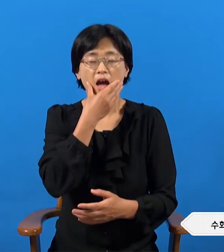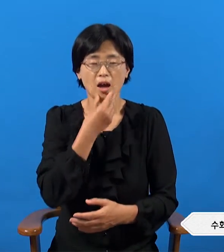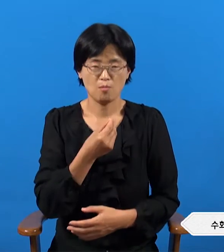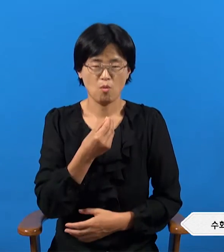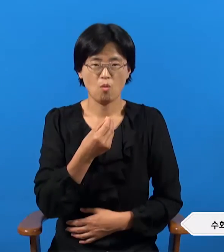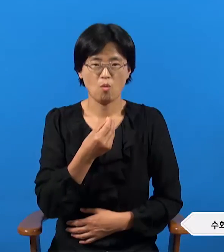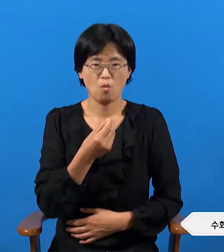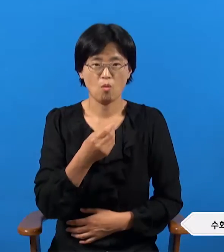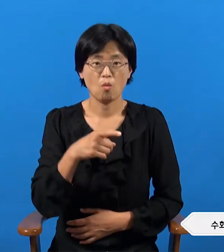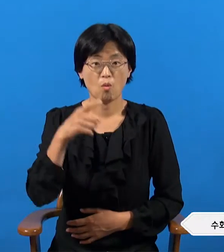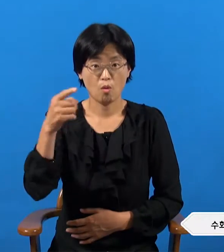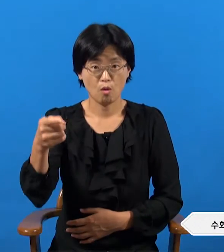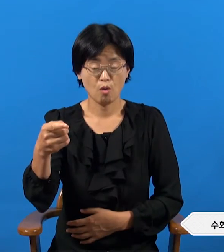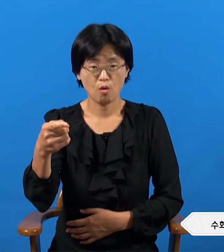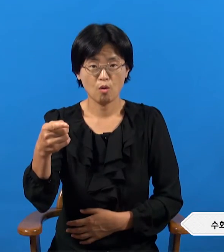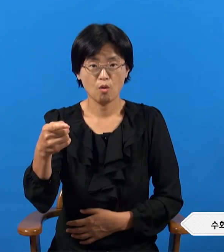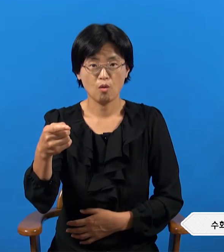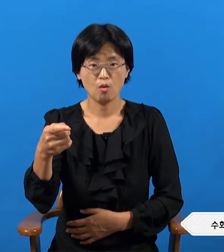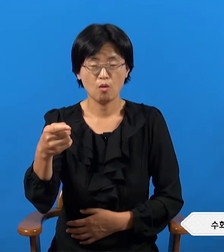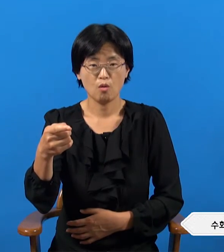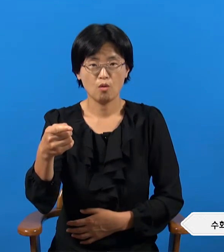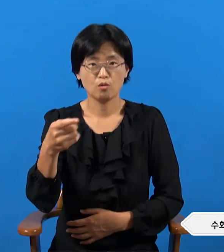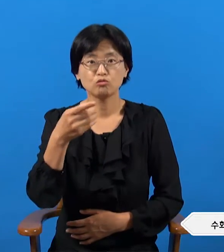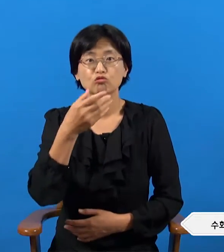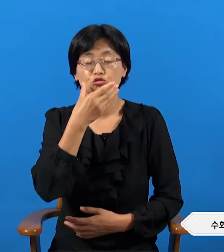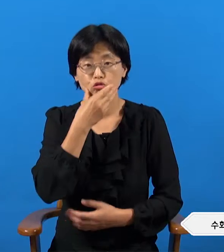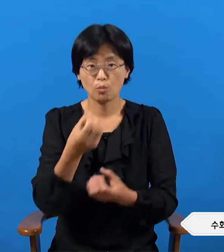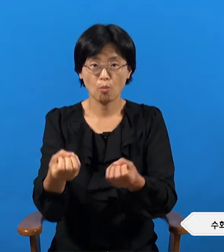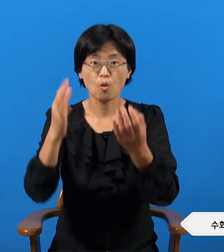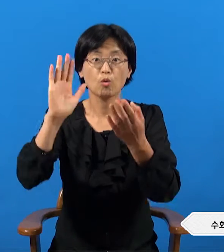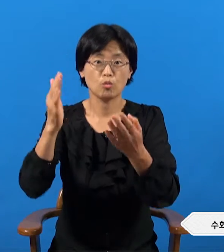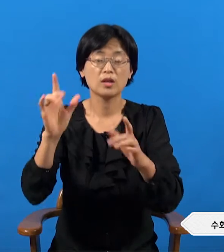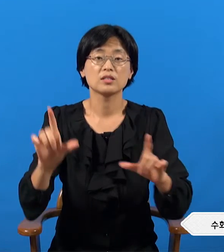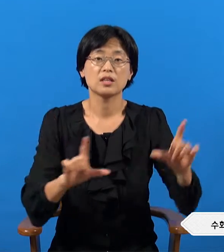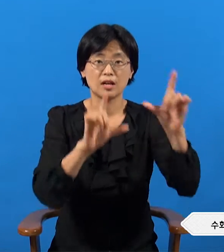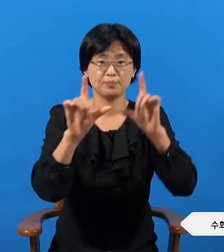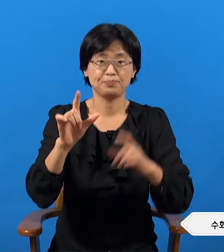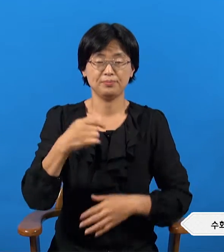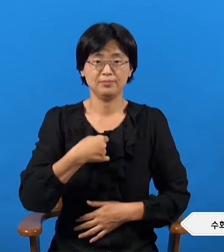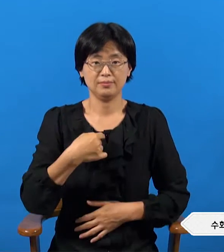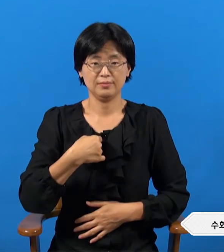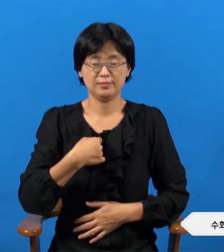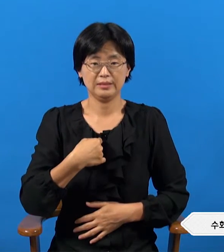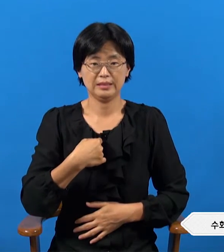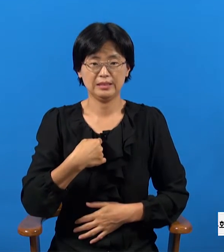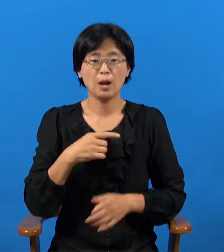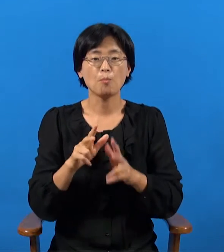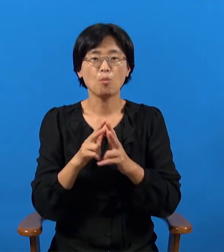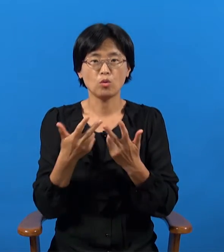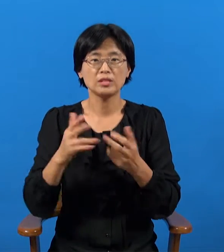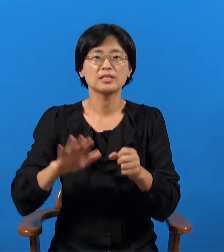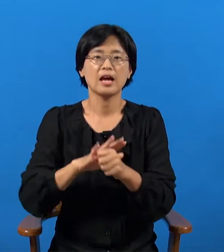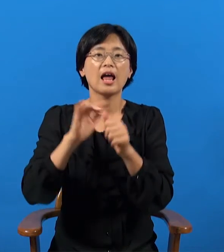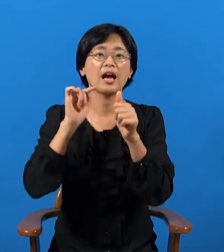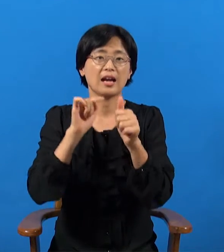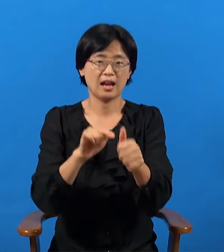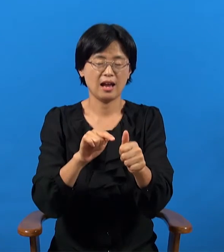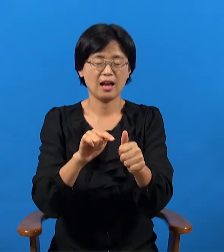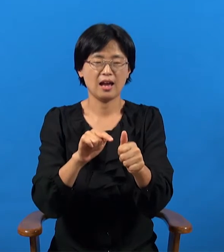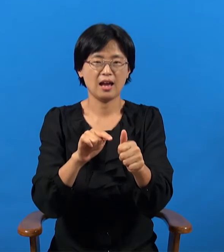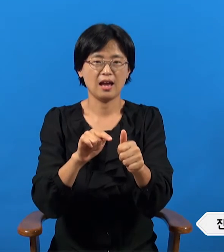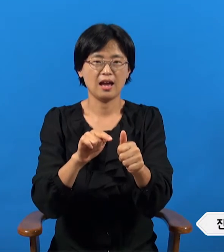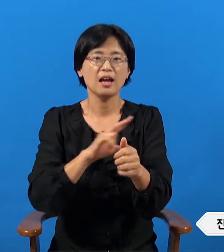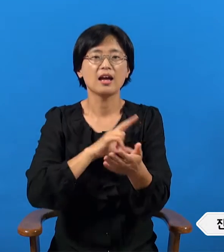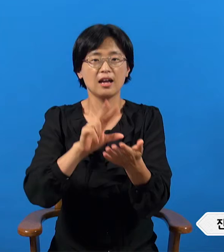행복이 축복이 되는 삶, 자기를 사랑하라. 오늘 우리 삶 가운데 행복이 축복이